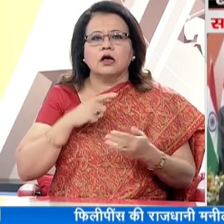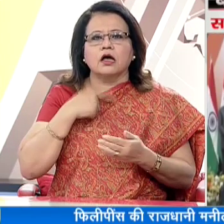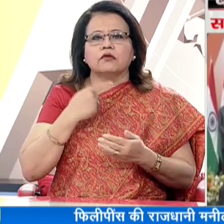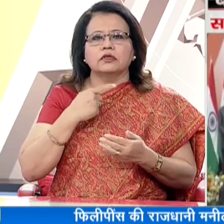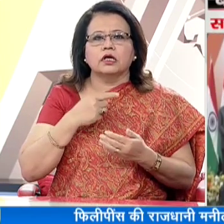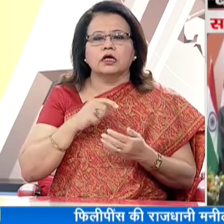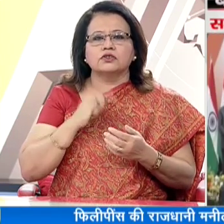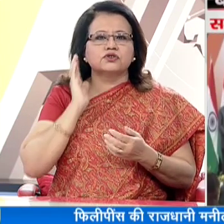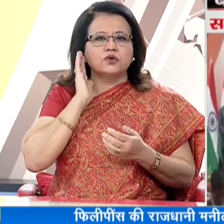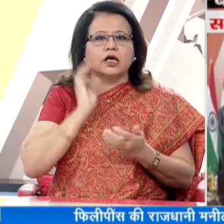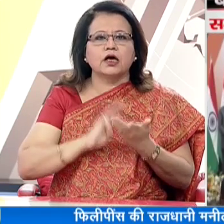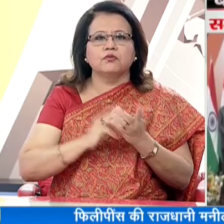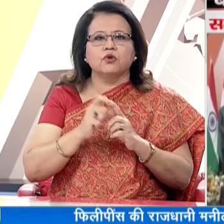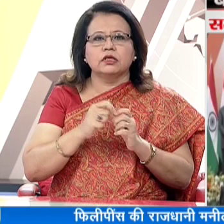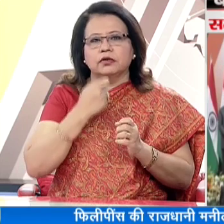कविता सुनकर मोदी भी मुस्कुरा उठे।